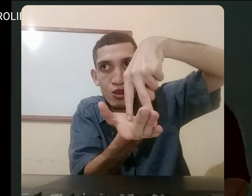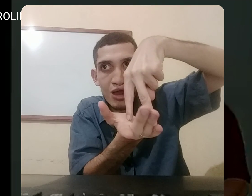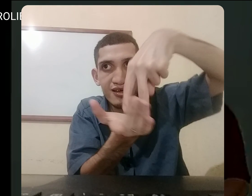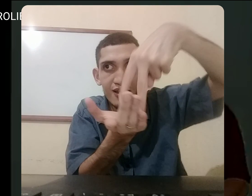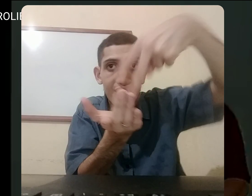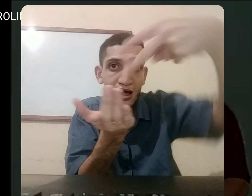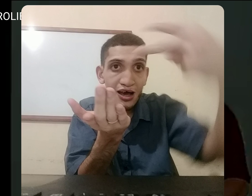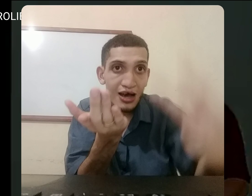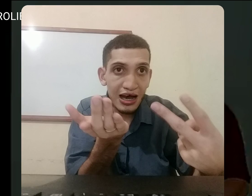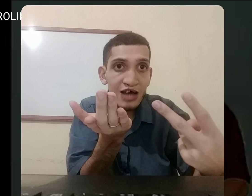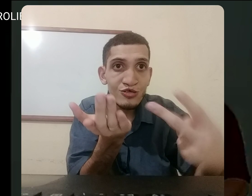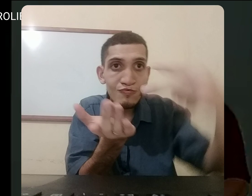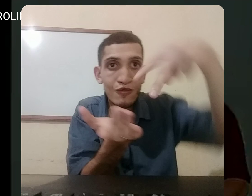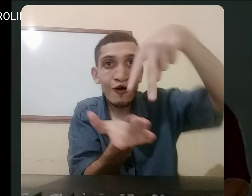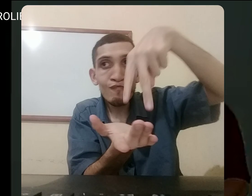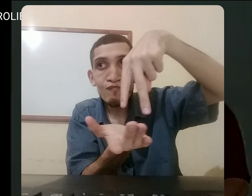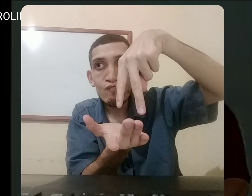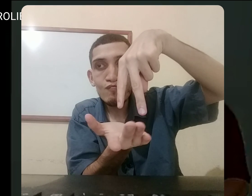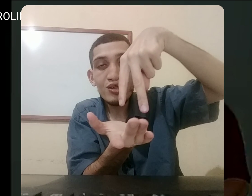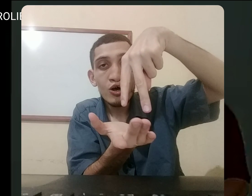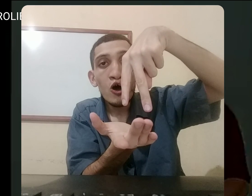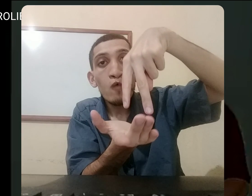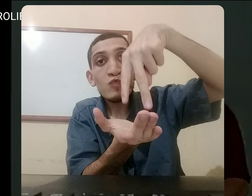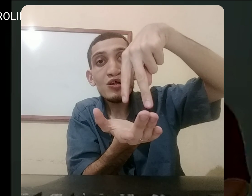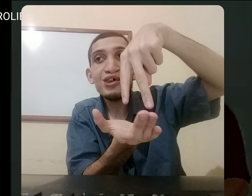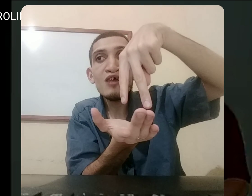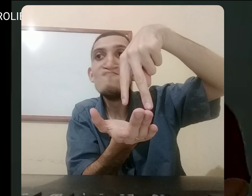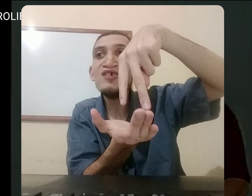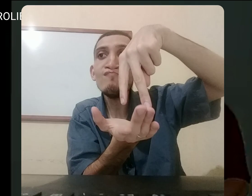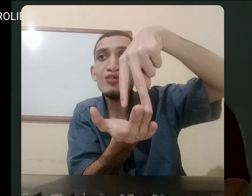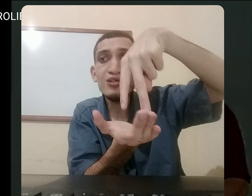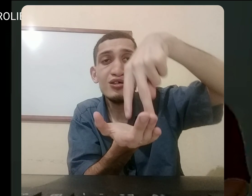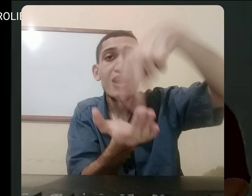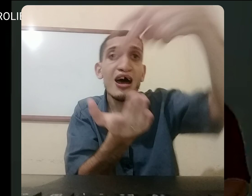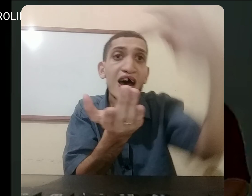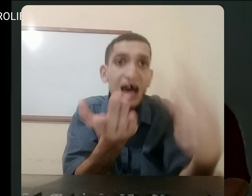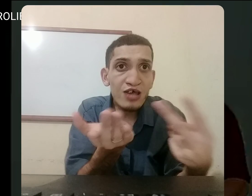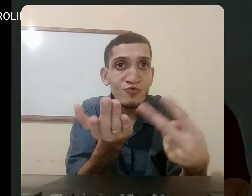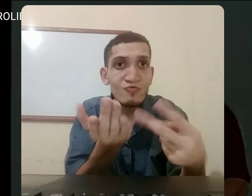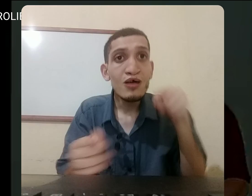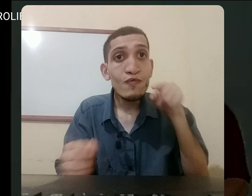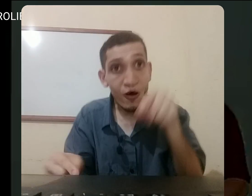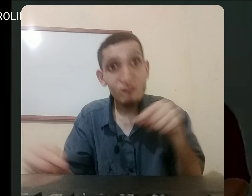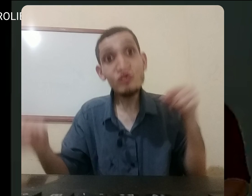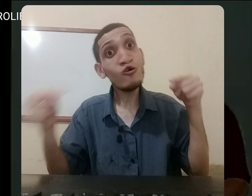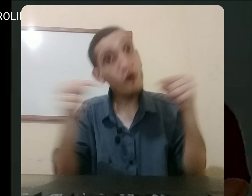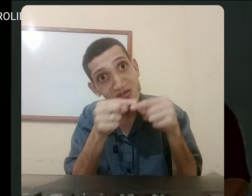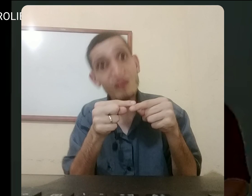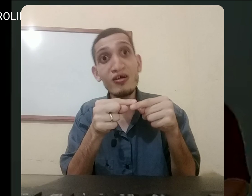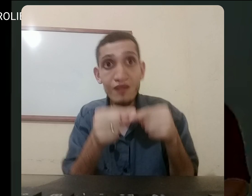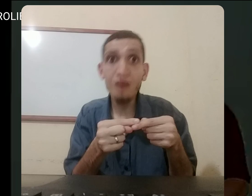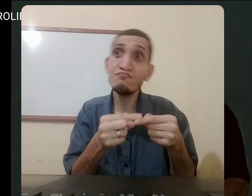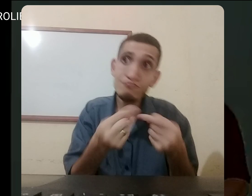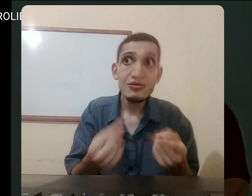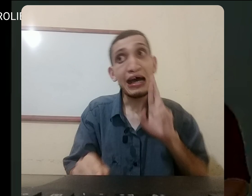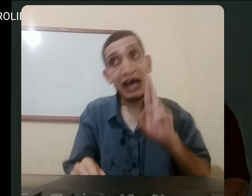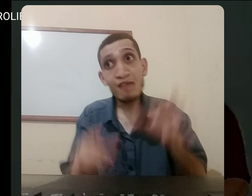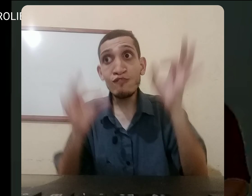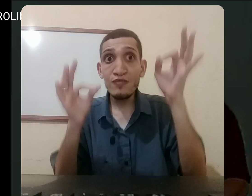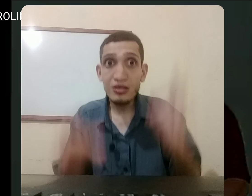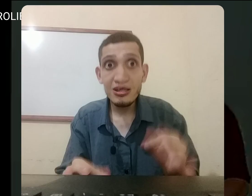Ela foi lá e caiu. Então, o ser bícice caiu. Então, isso combina. Então,